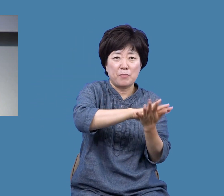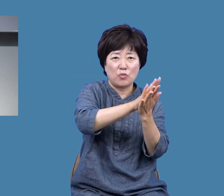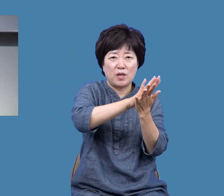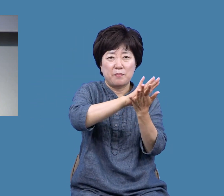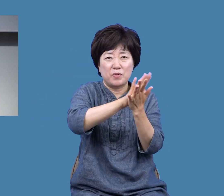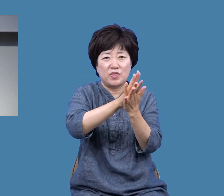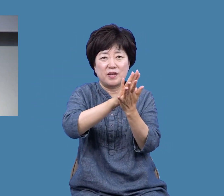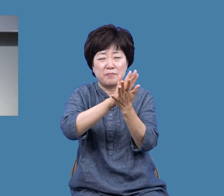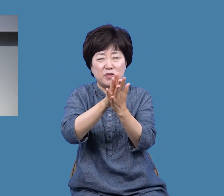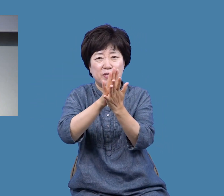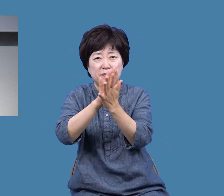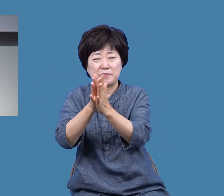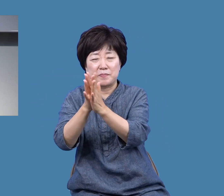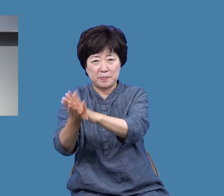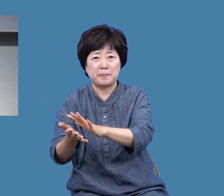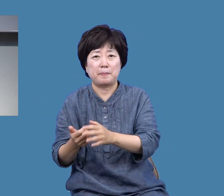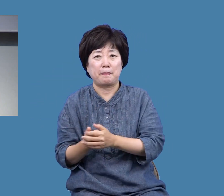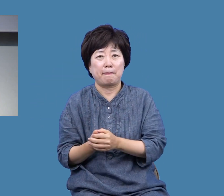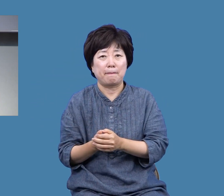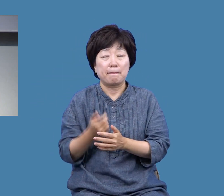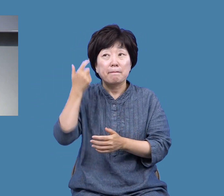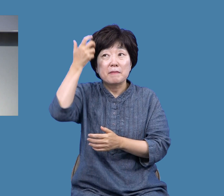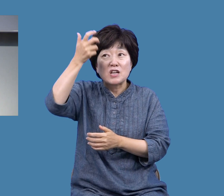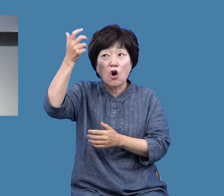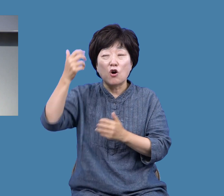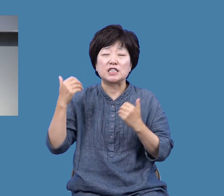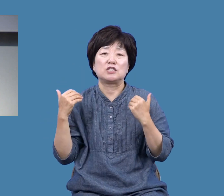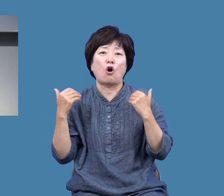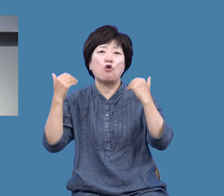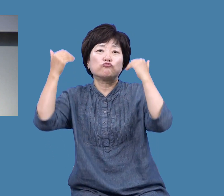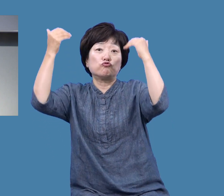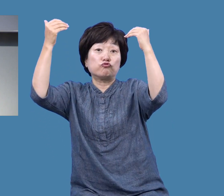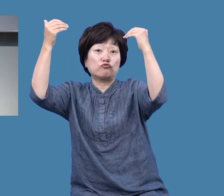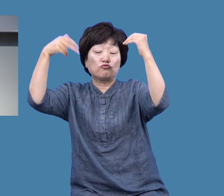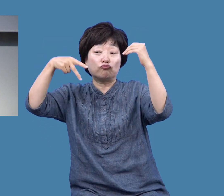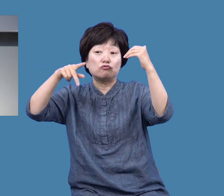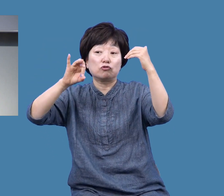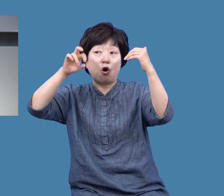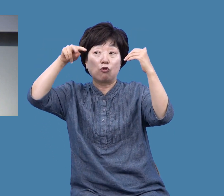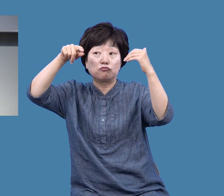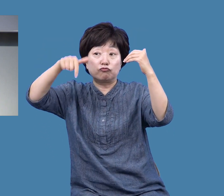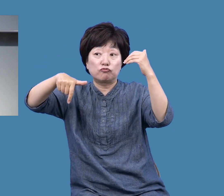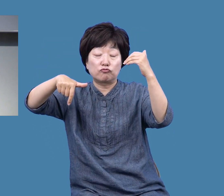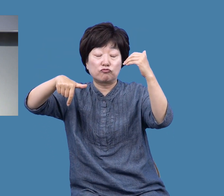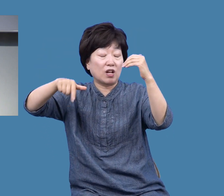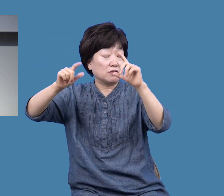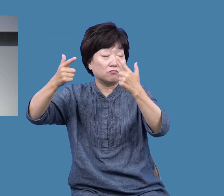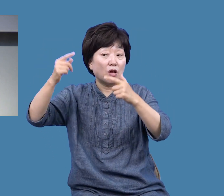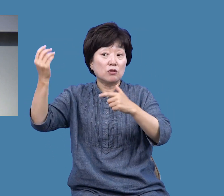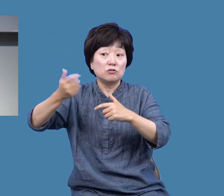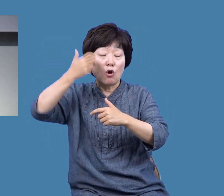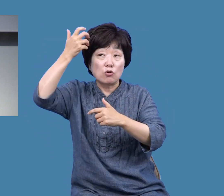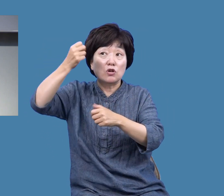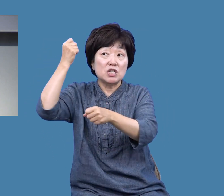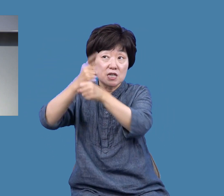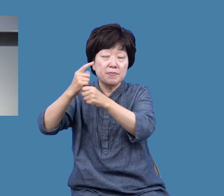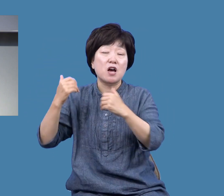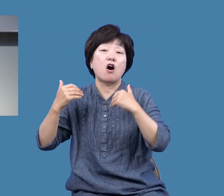아니에요. 표현이 좀 헷갈리게 되어 있는데 영은 이미 성숙해. 왜? 성령님이신데 거기서 어떻게 더